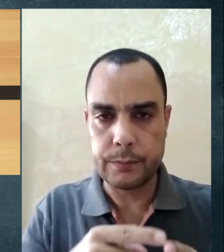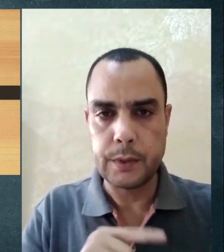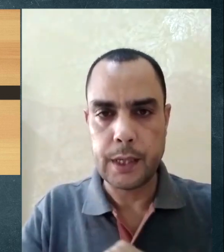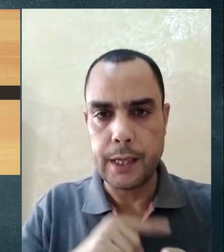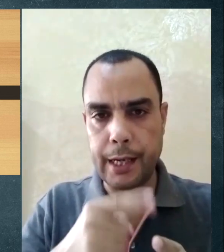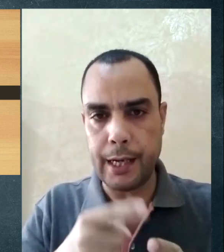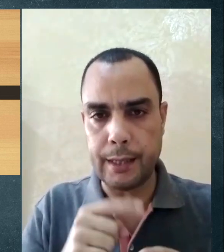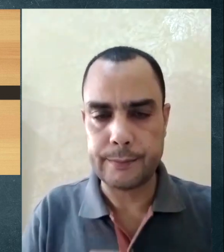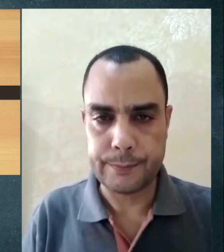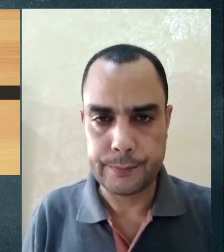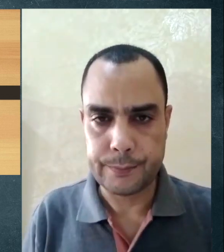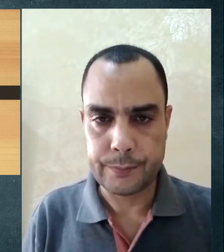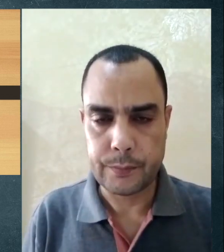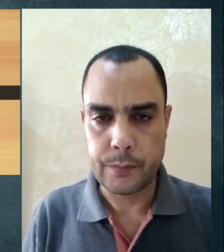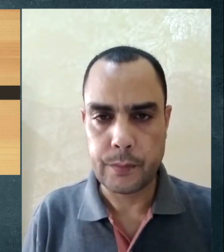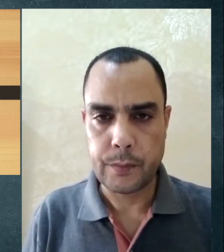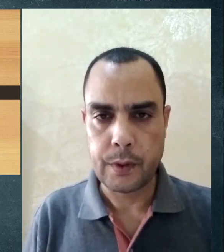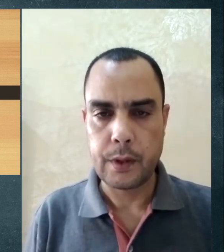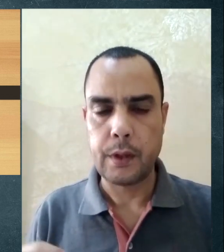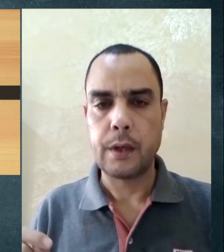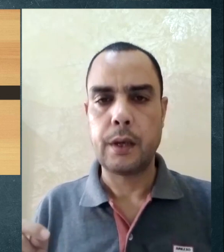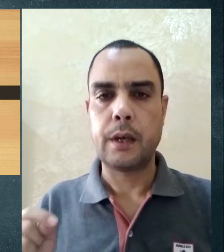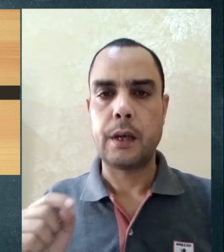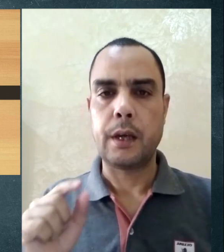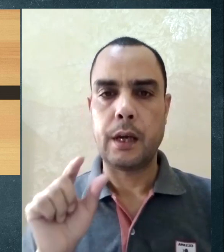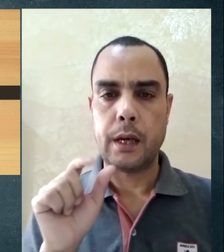تشير إلى